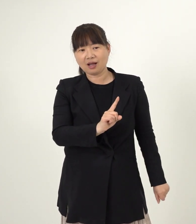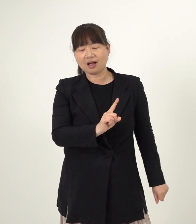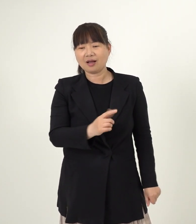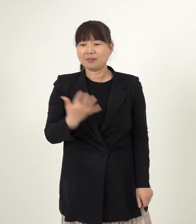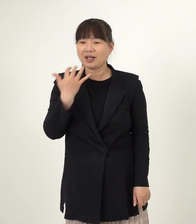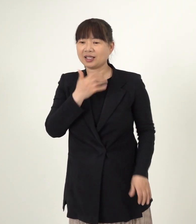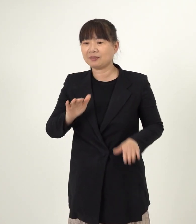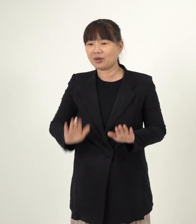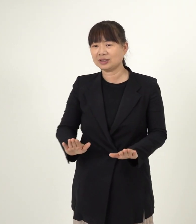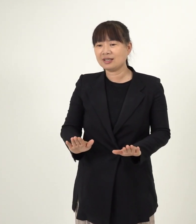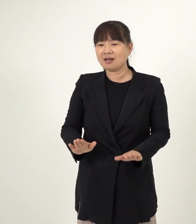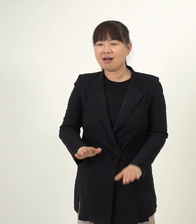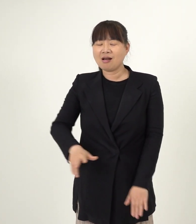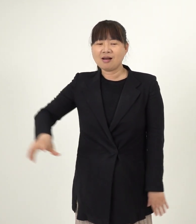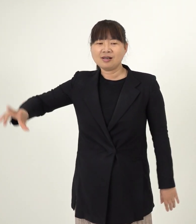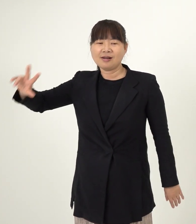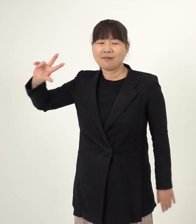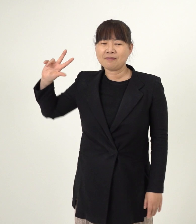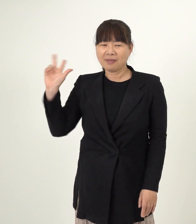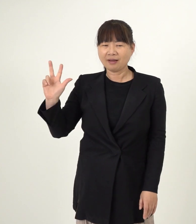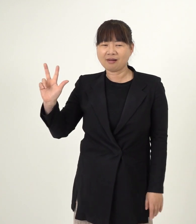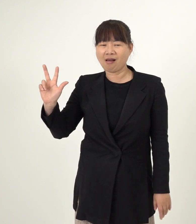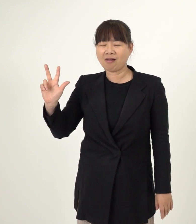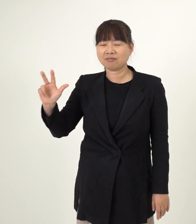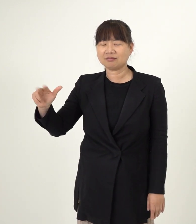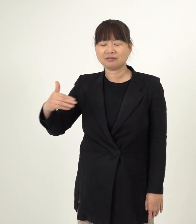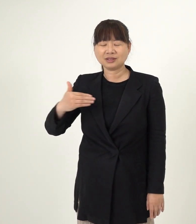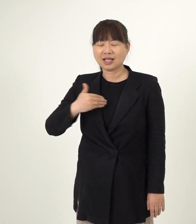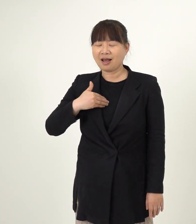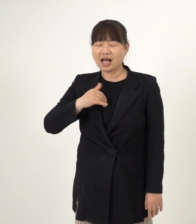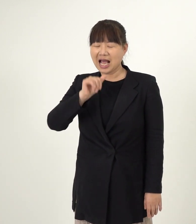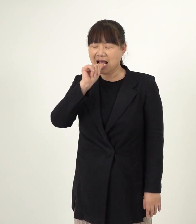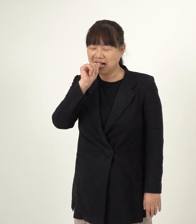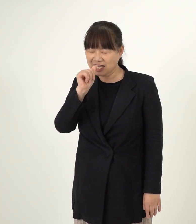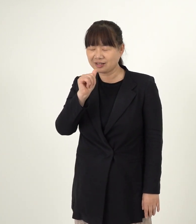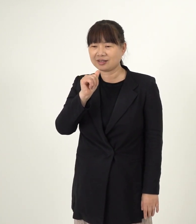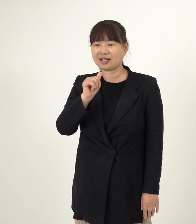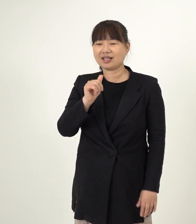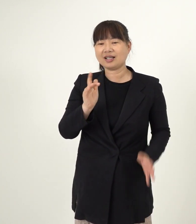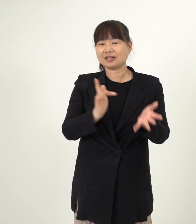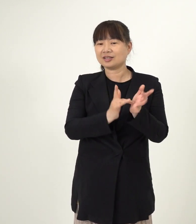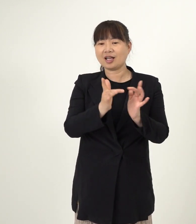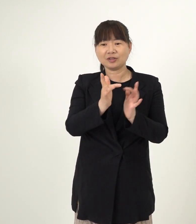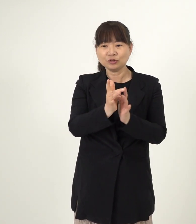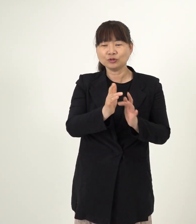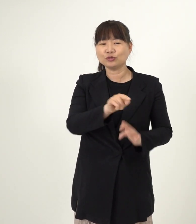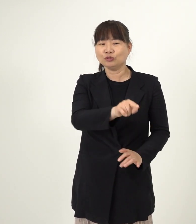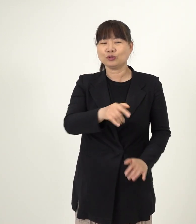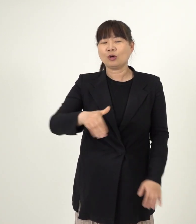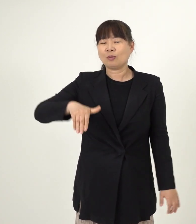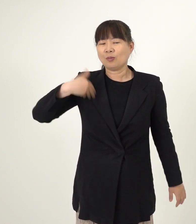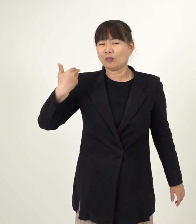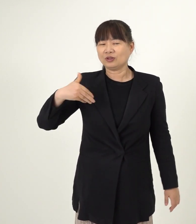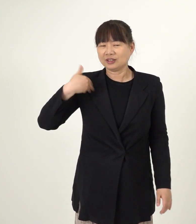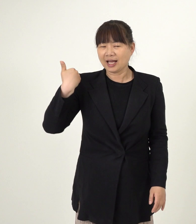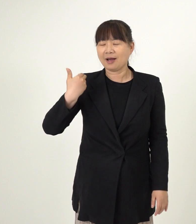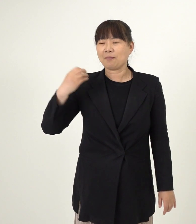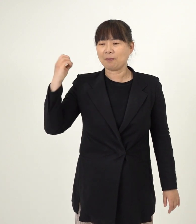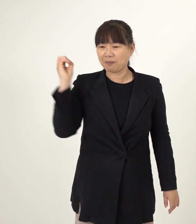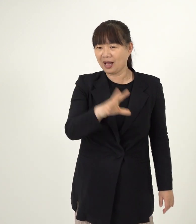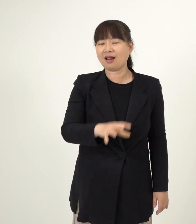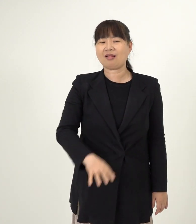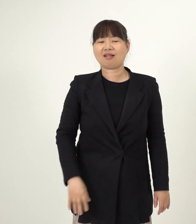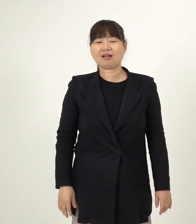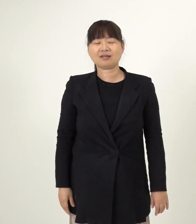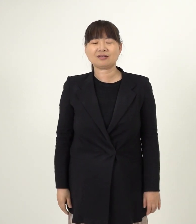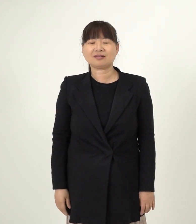게 아니라 맹세하고 또 부인하여 이르되 나는 그 사람을 알지 못하노라. 이번에 맹세까지